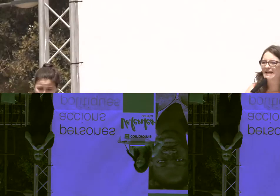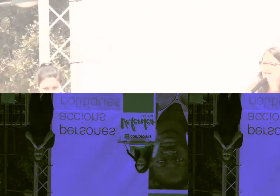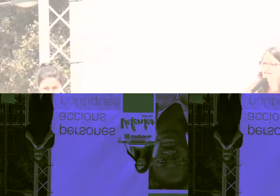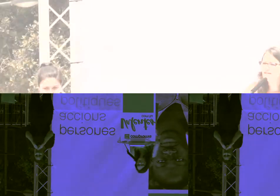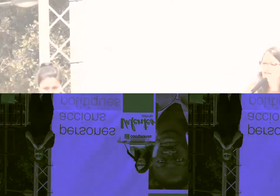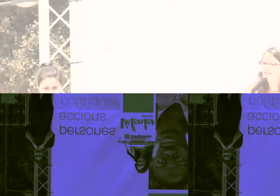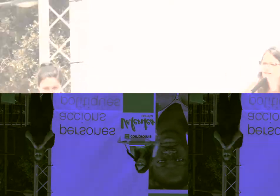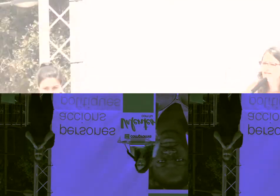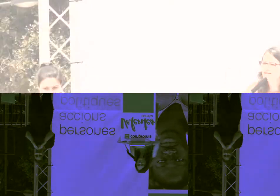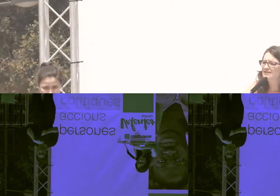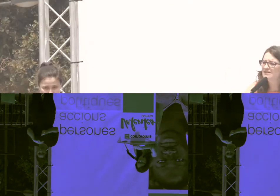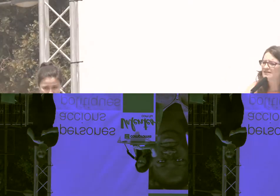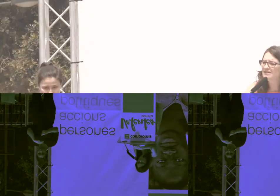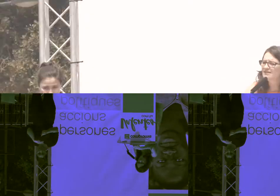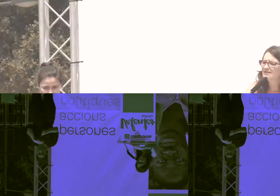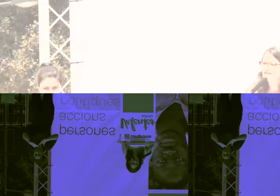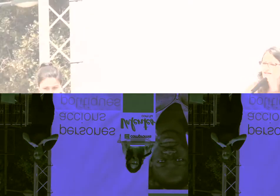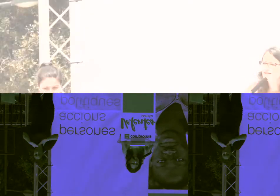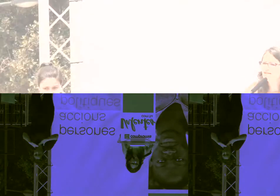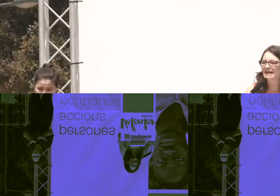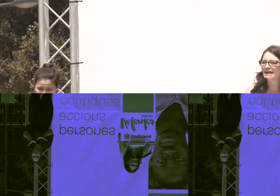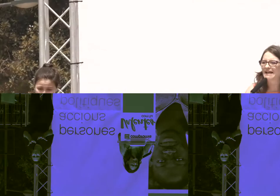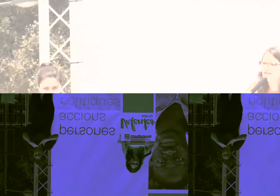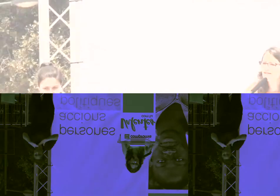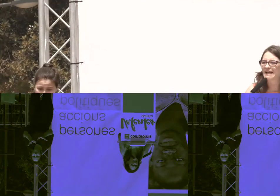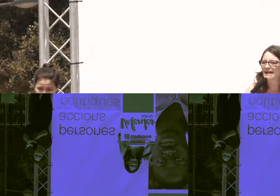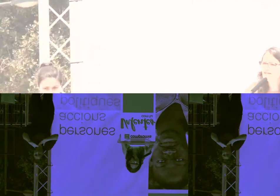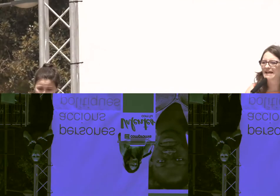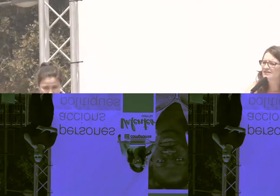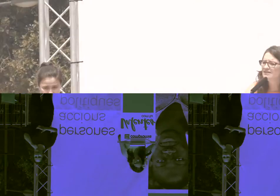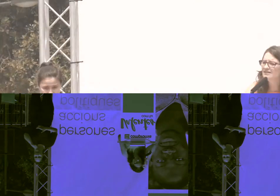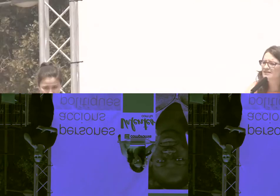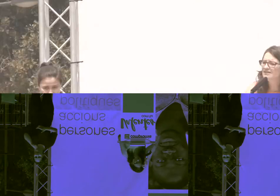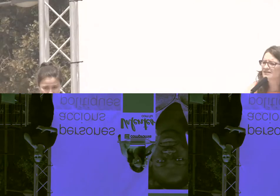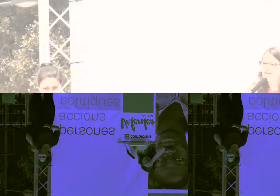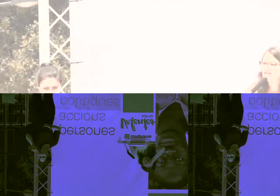se beneficien d'esta mesura. En 2015,